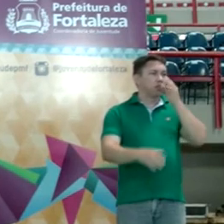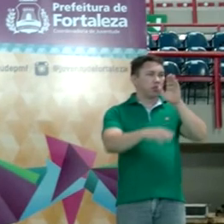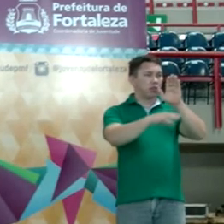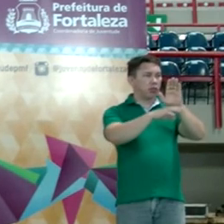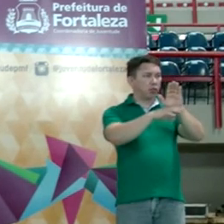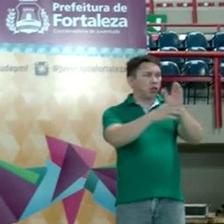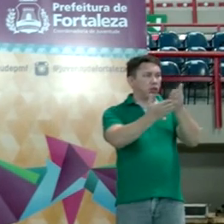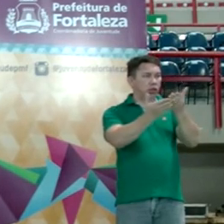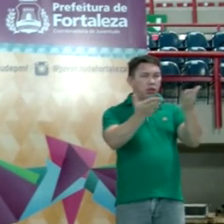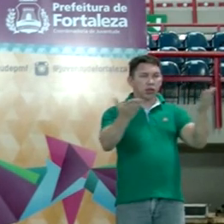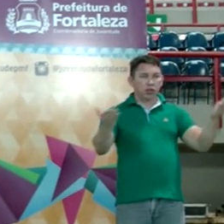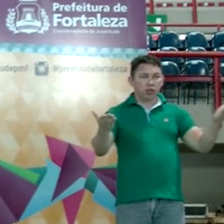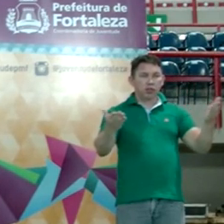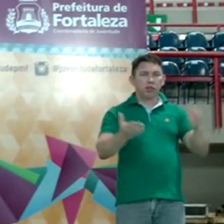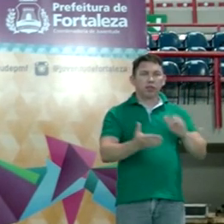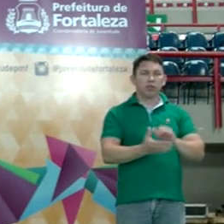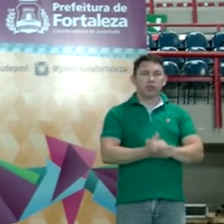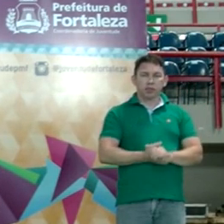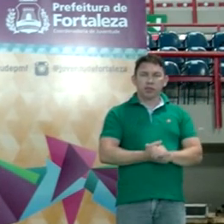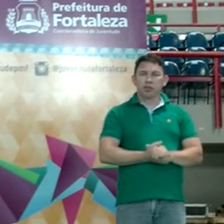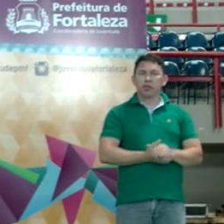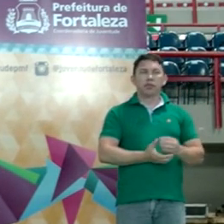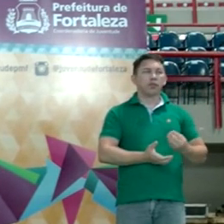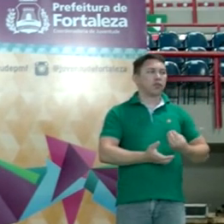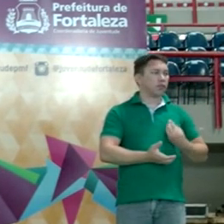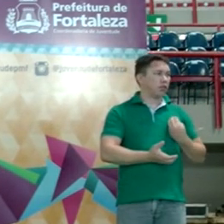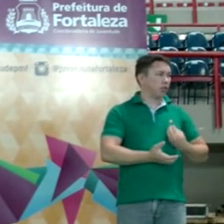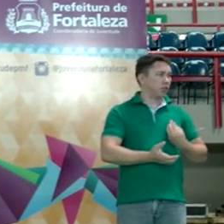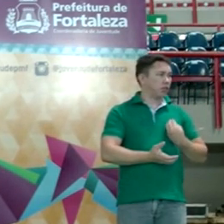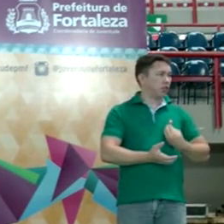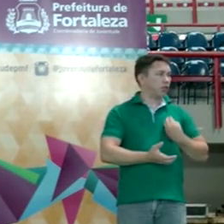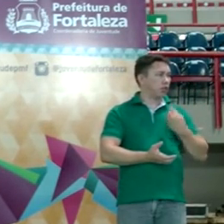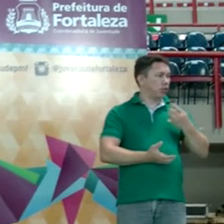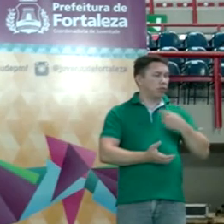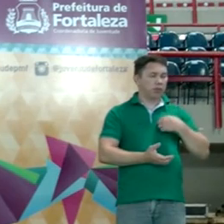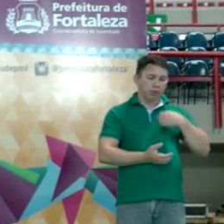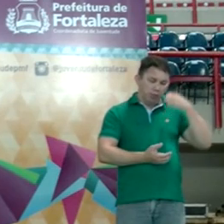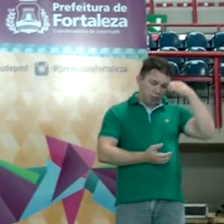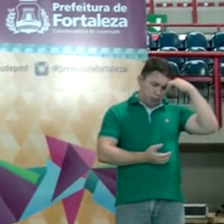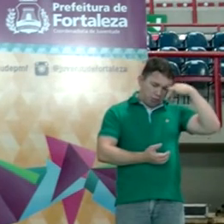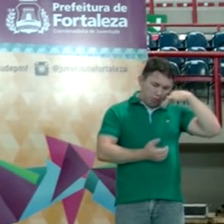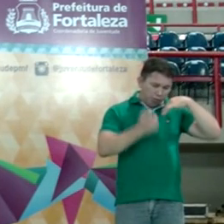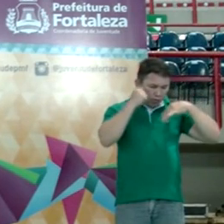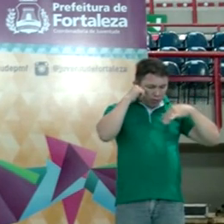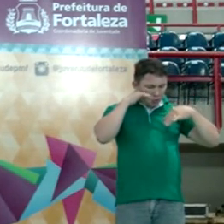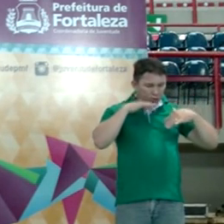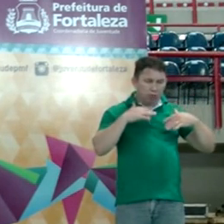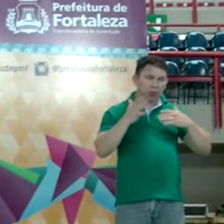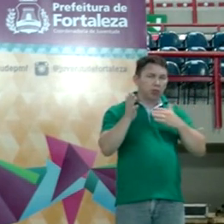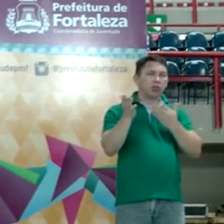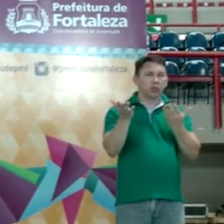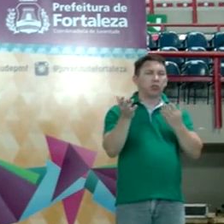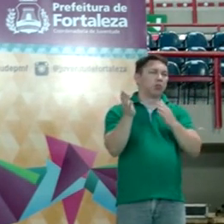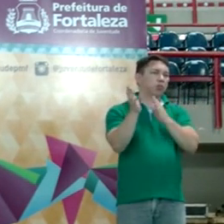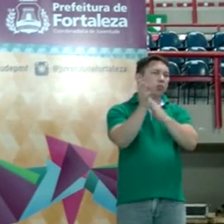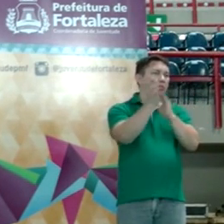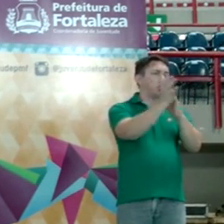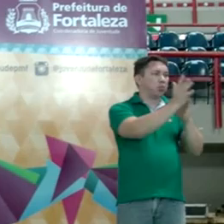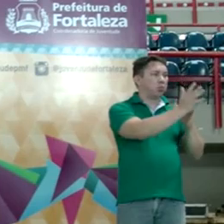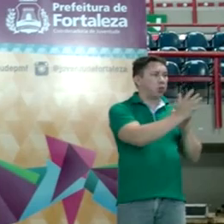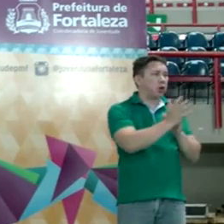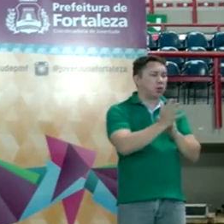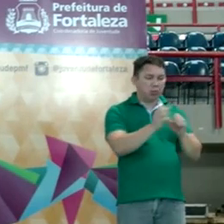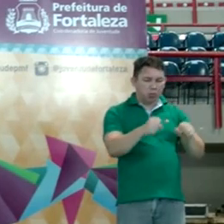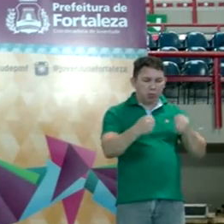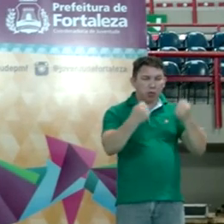Boa tarde a todos aqueles que estão aí hoje suando com todos nós, né? Parabéns a vocês, continuam aí